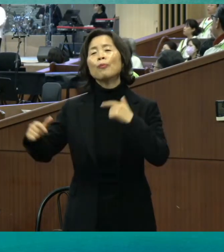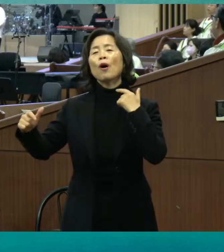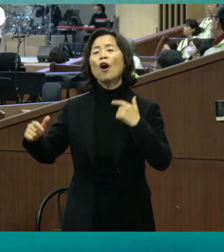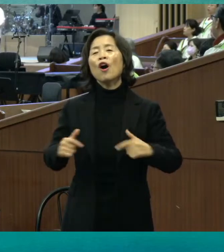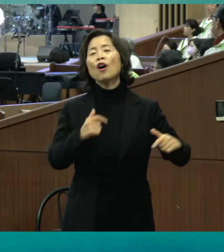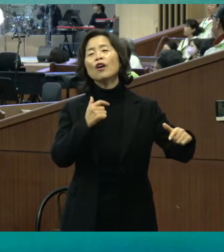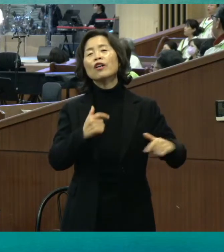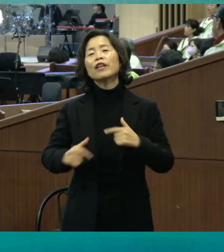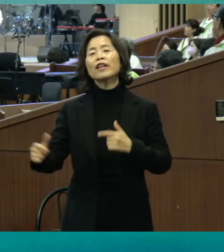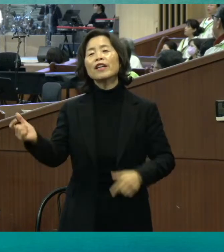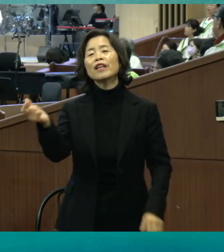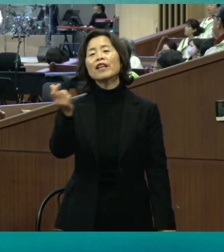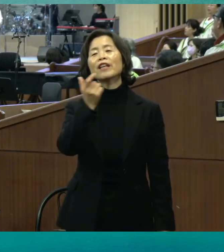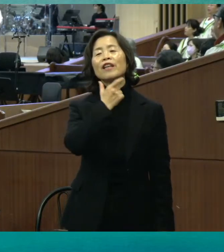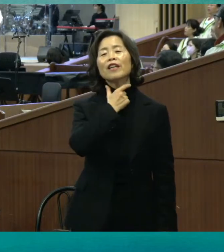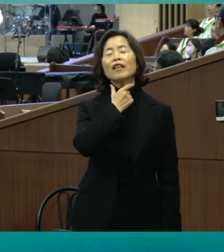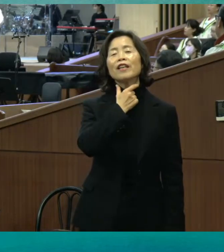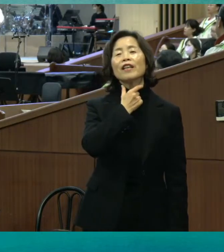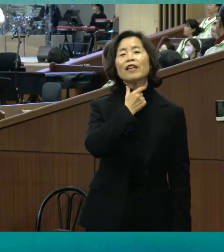기쁘리